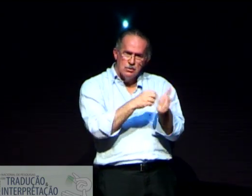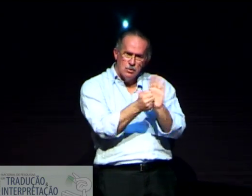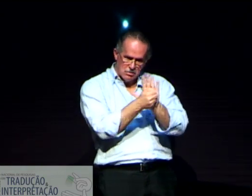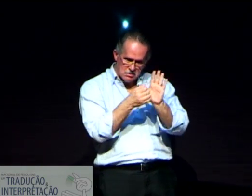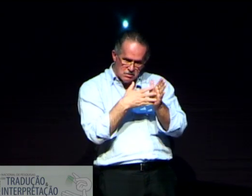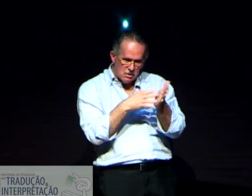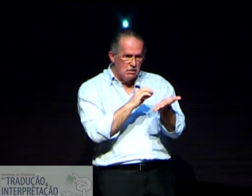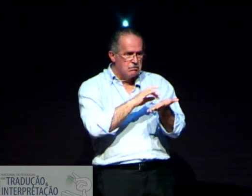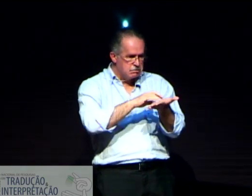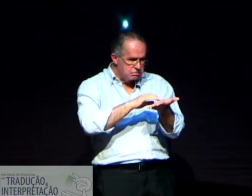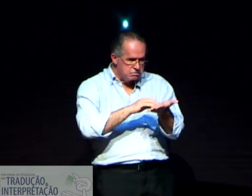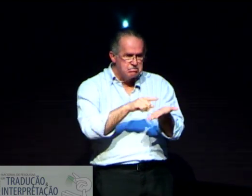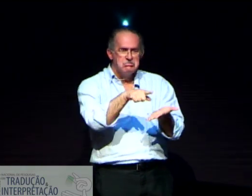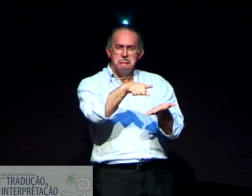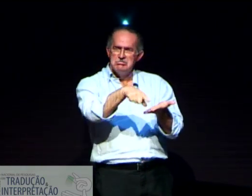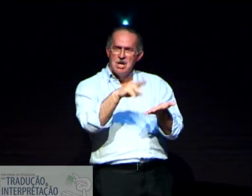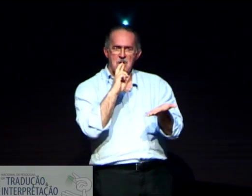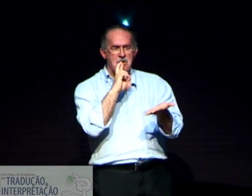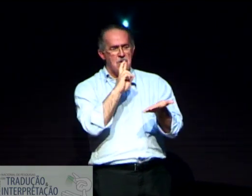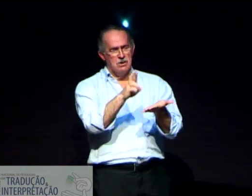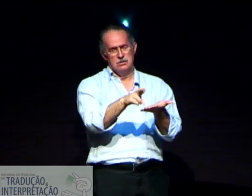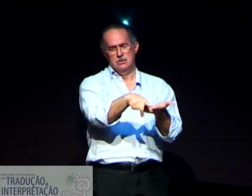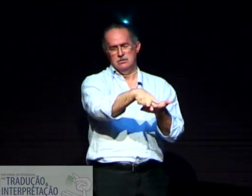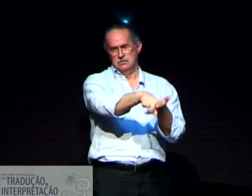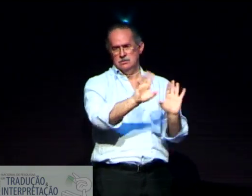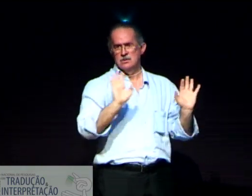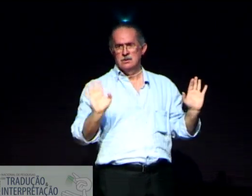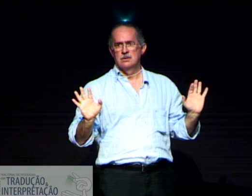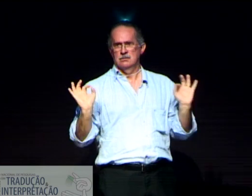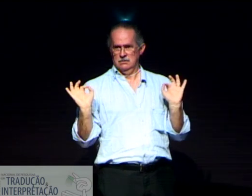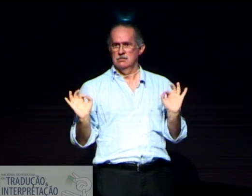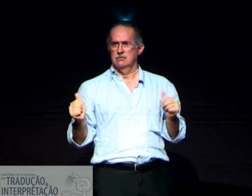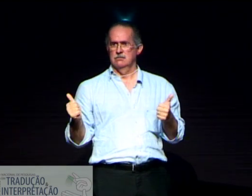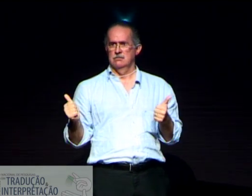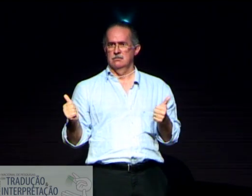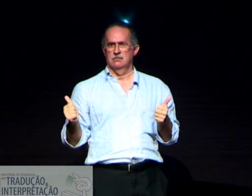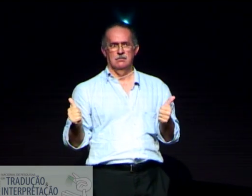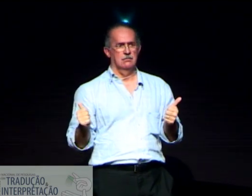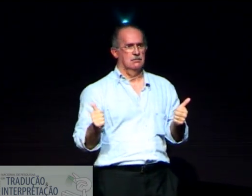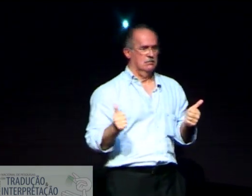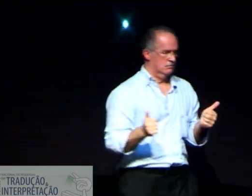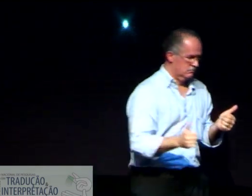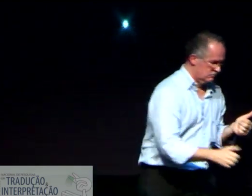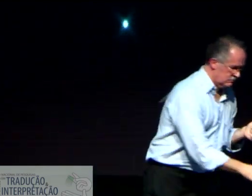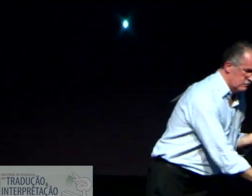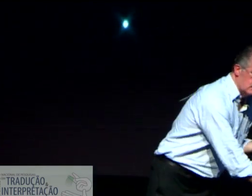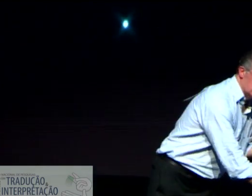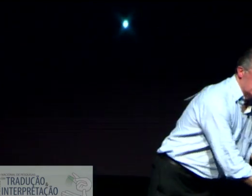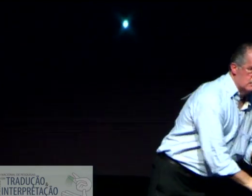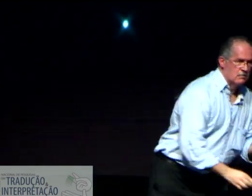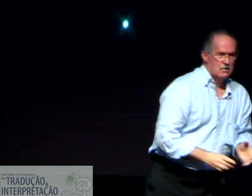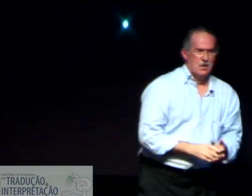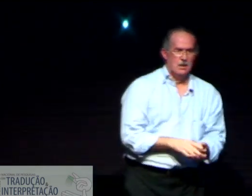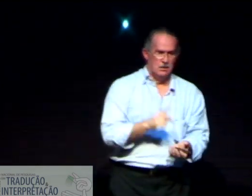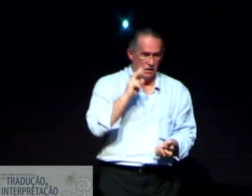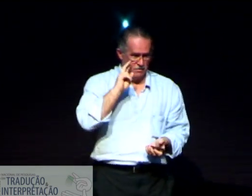Eu coloquei a frase no aplicativo e o que gerou do avatar foi esta produção.